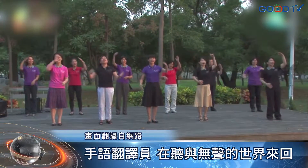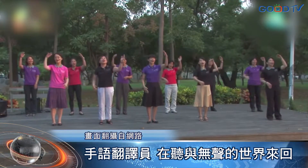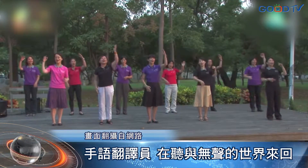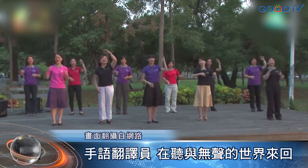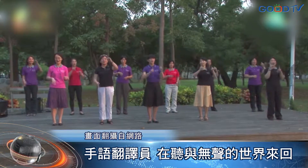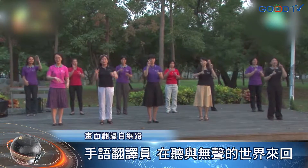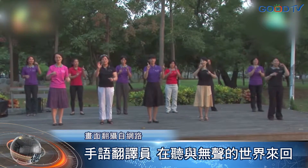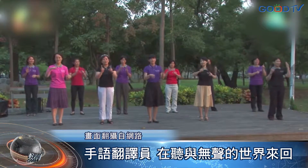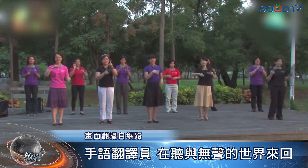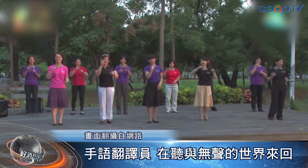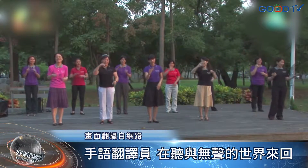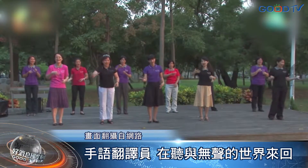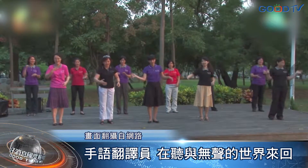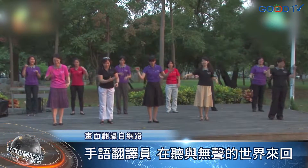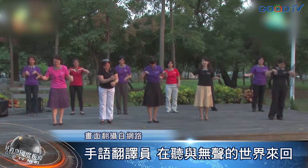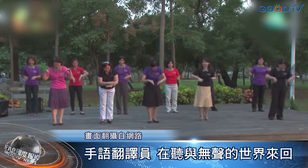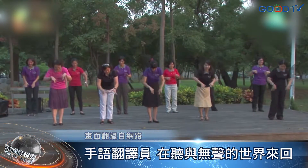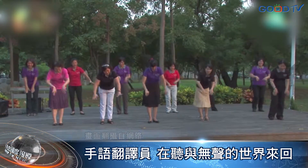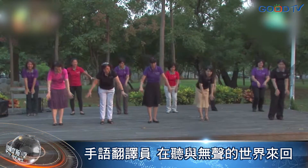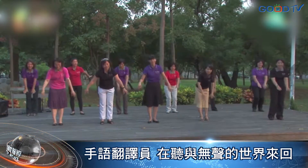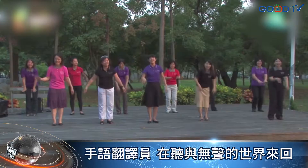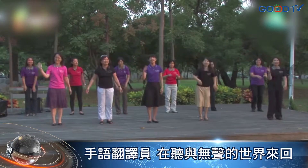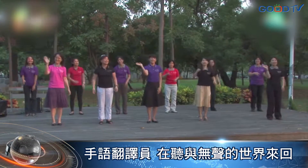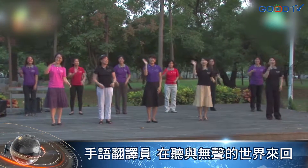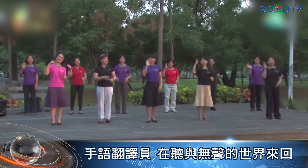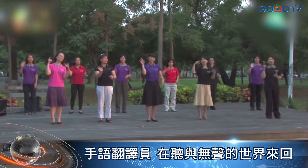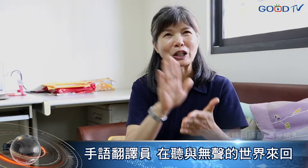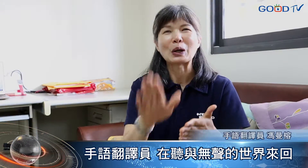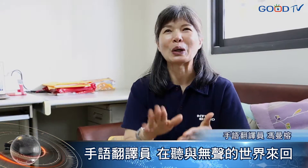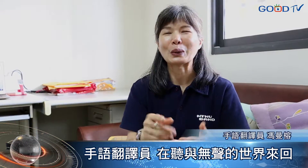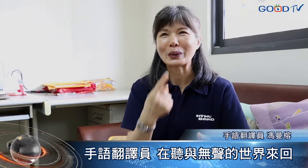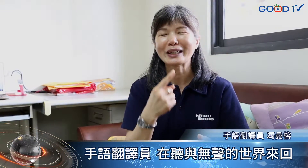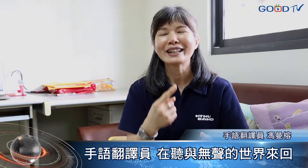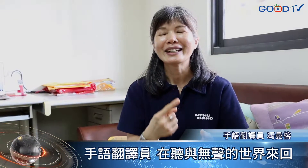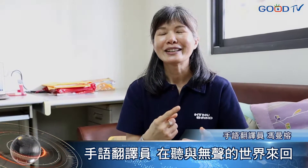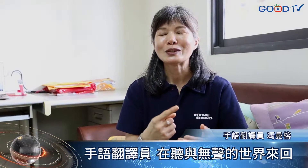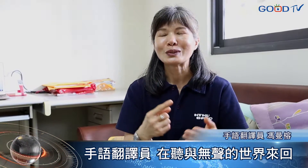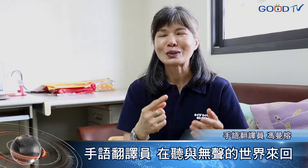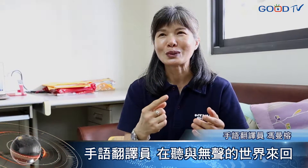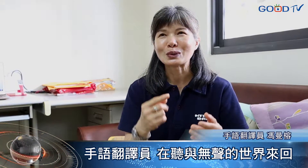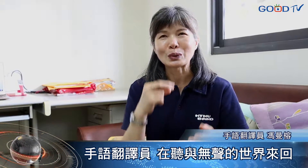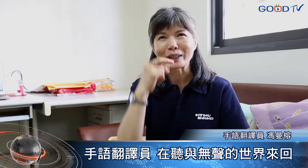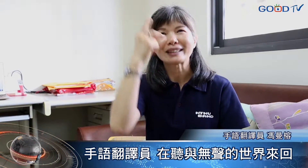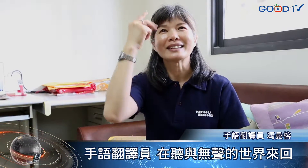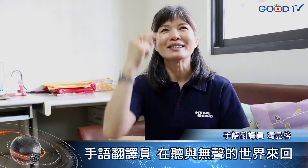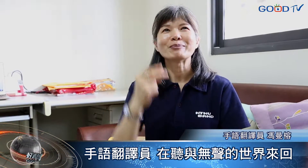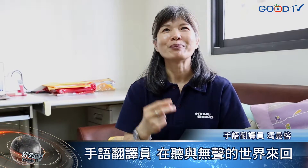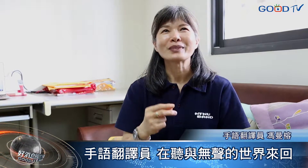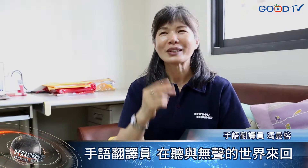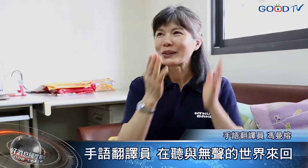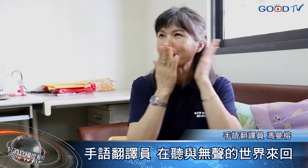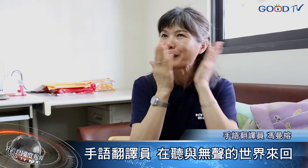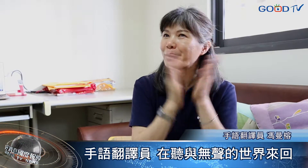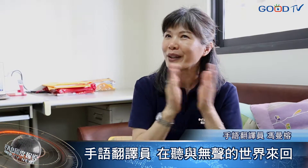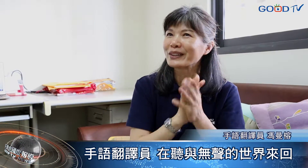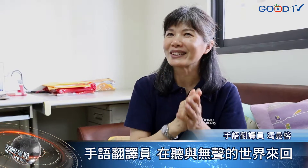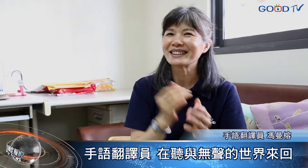样踏入了手语的领域。 手语学习之后，我觉得聋人朋友是很